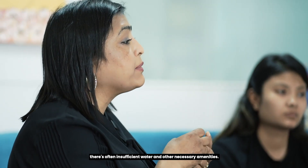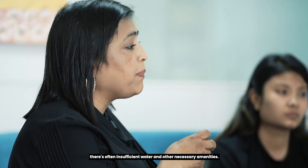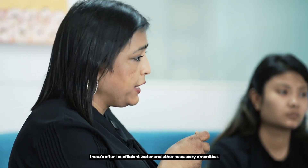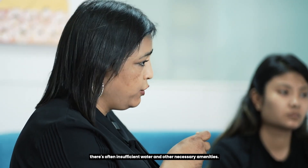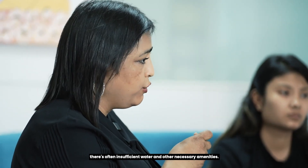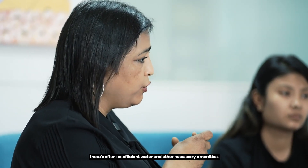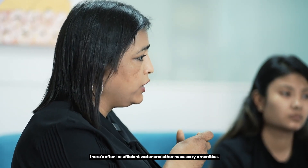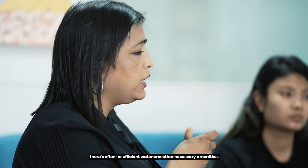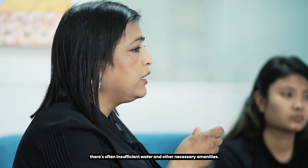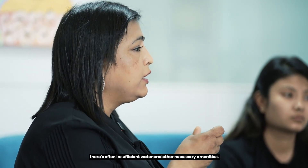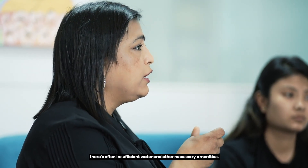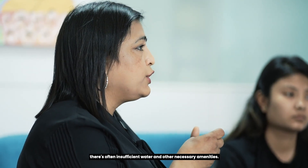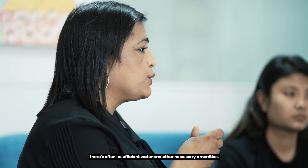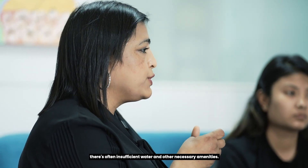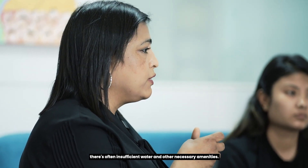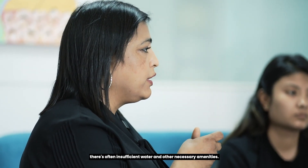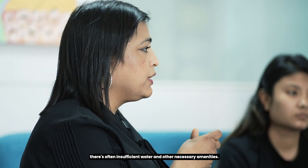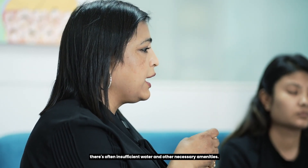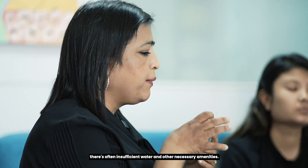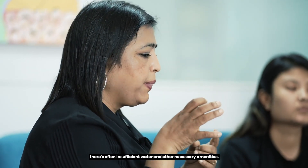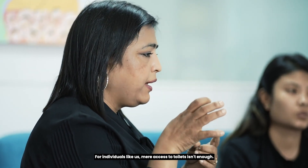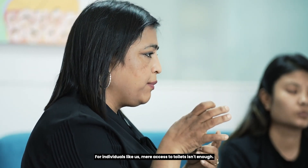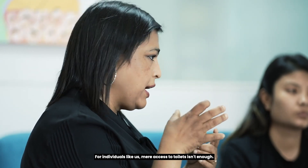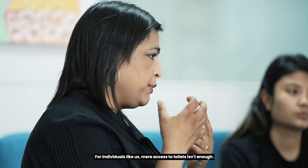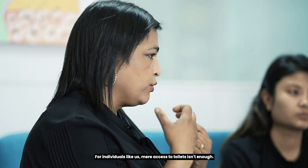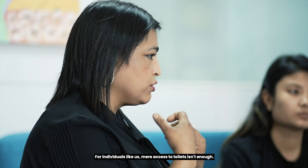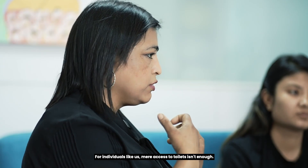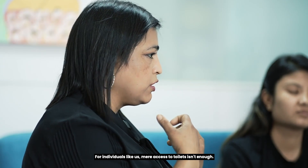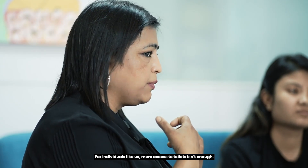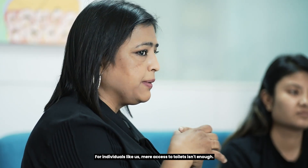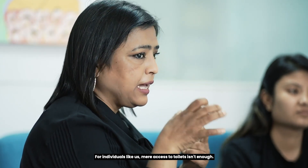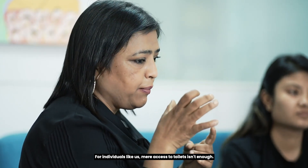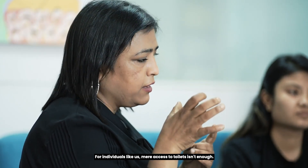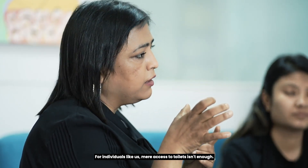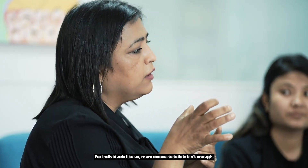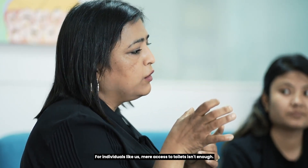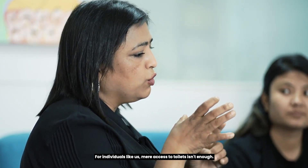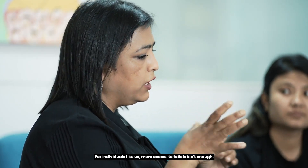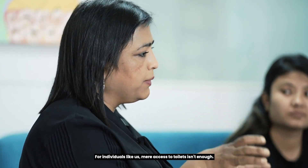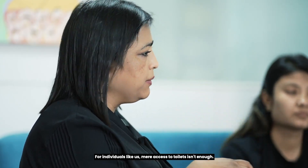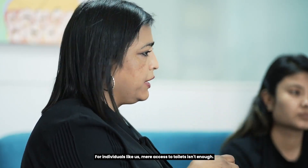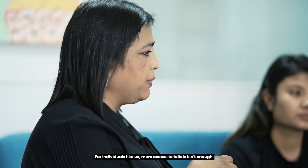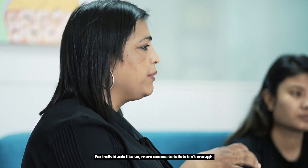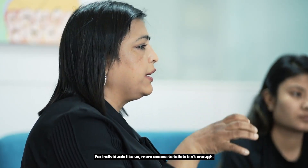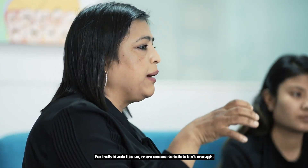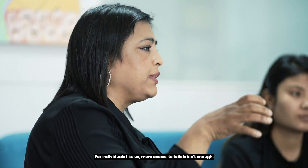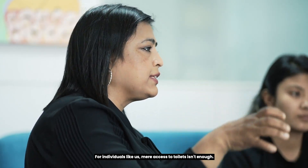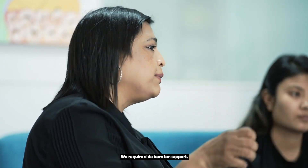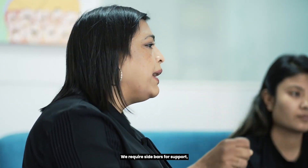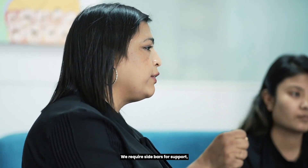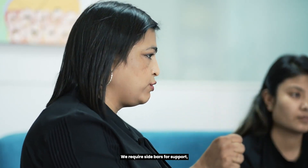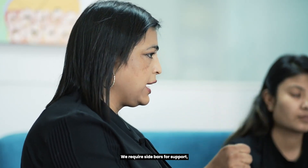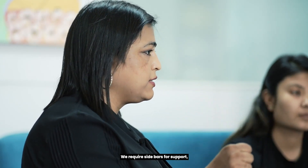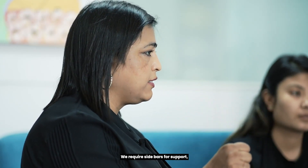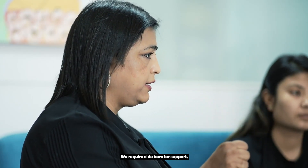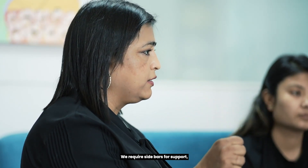पनि त्यहाँ पर्याप्त पानीहरू नहुने, त्यसपछि गएर त्यहाँ अब हामीहरूको सन्दर्भमा त हामीलाई त टोइलेट मात्रै भएर पनि भएन, हामीलाई त